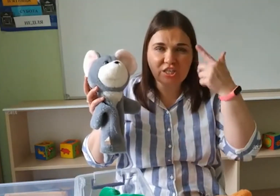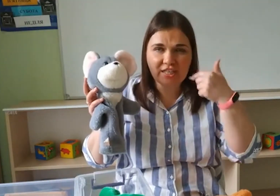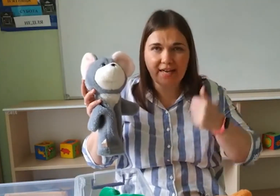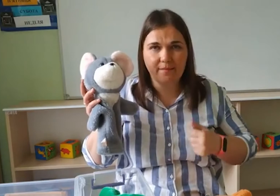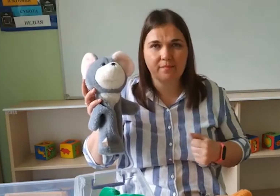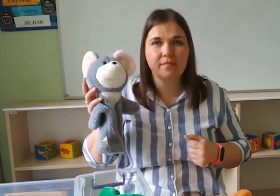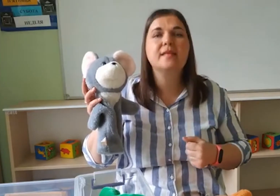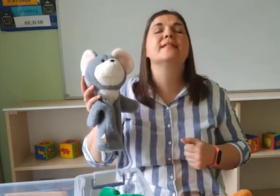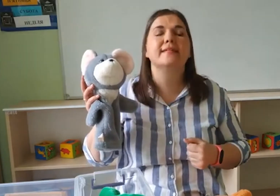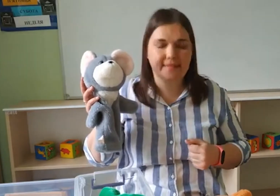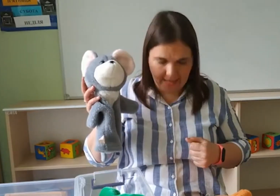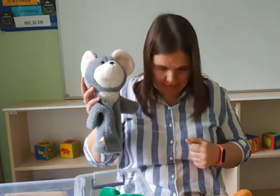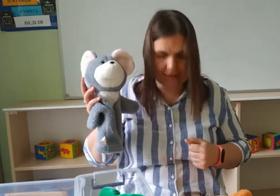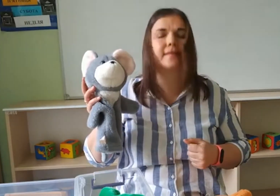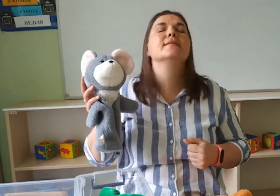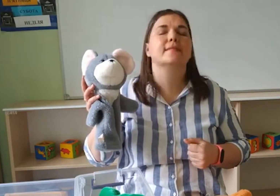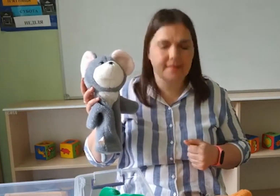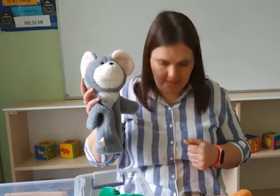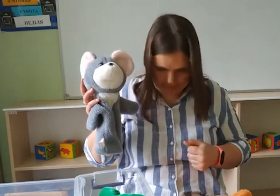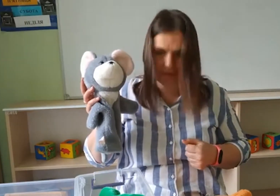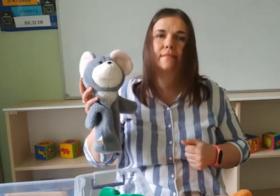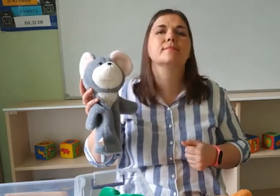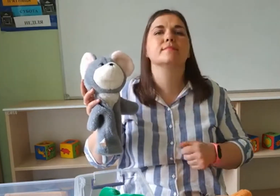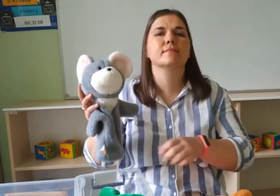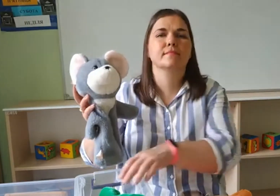каже: так, так.